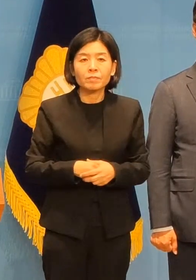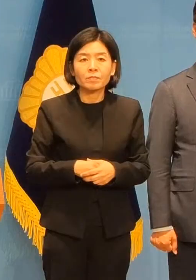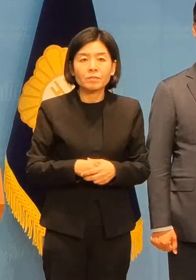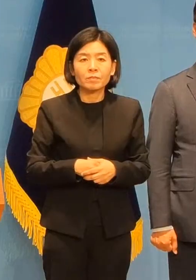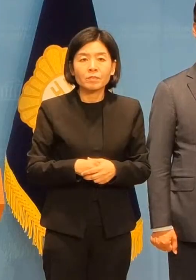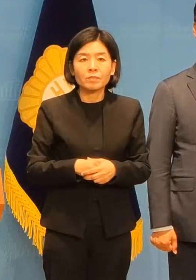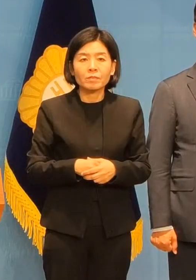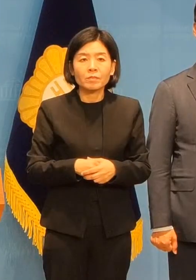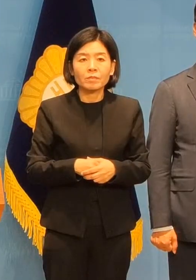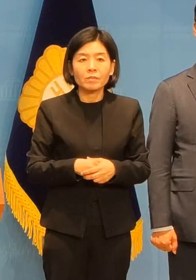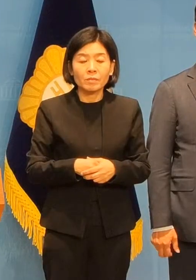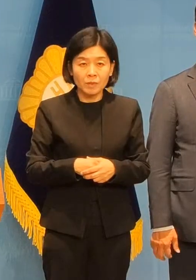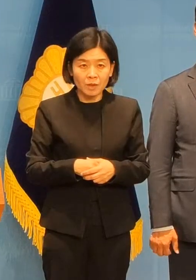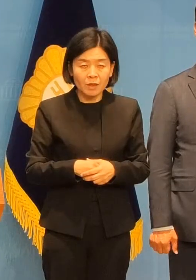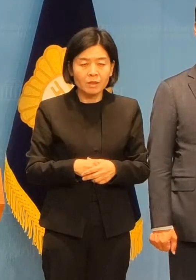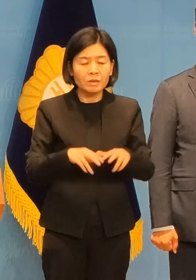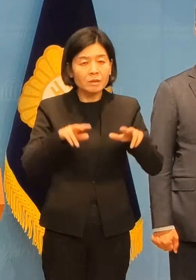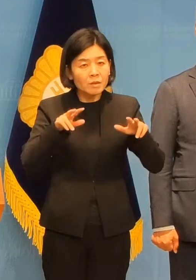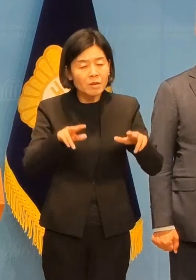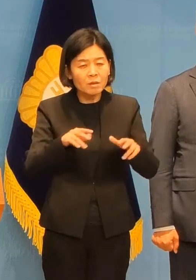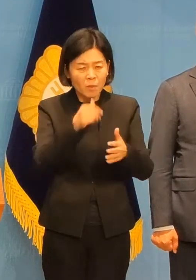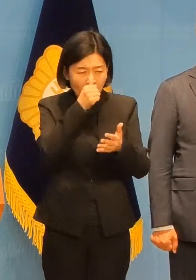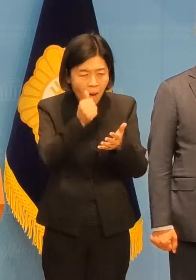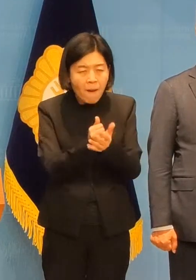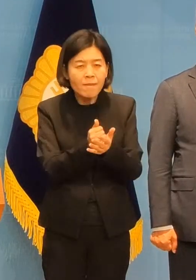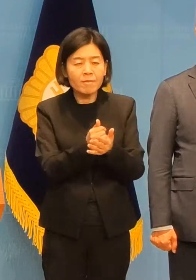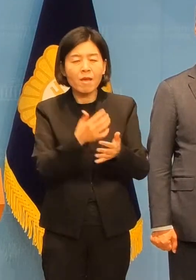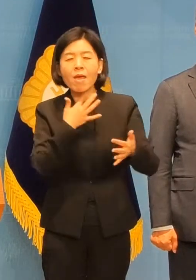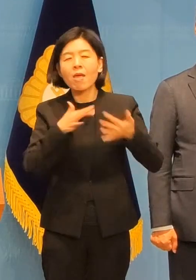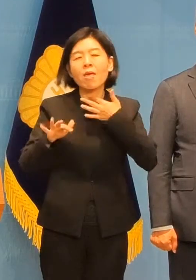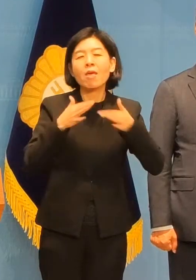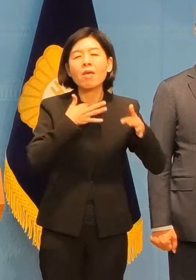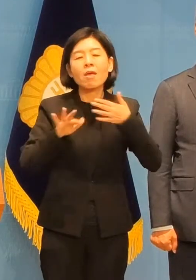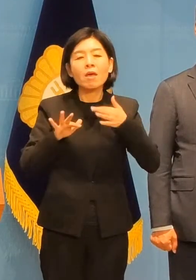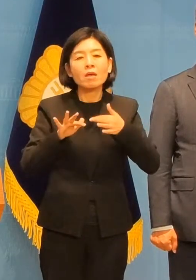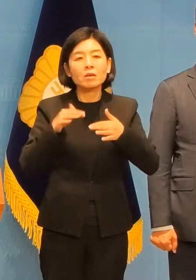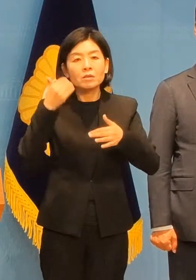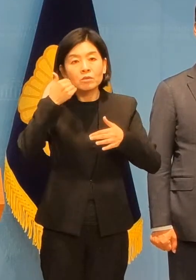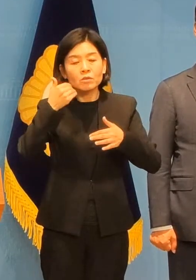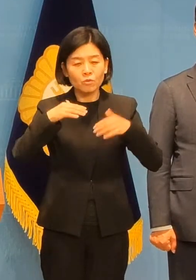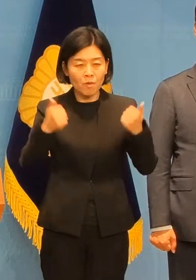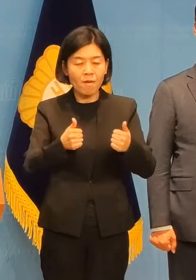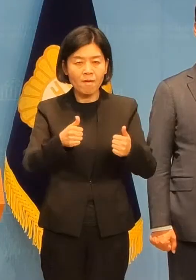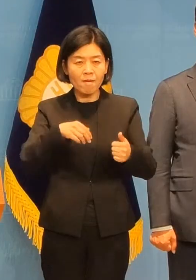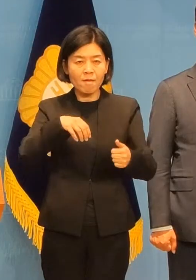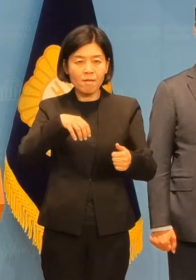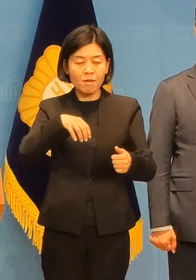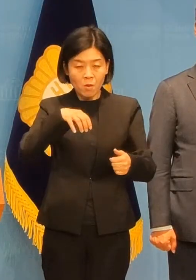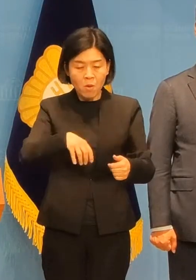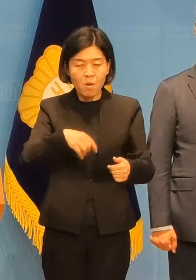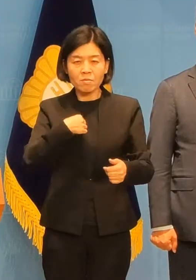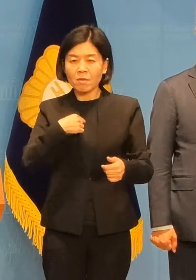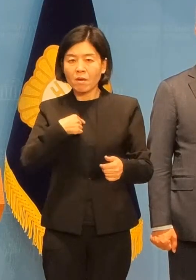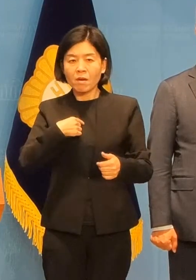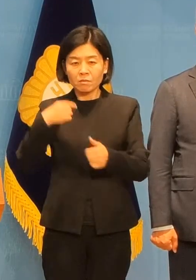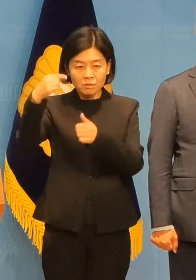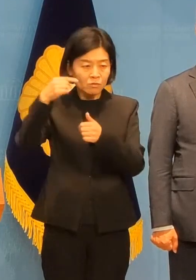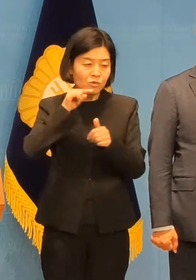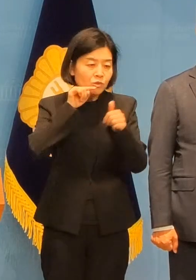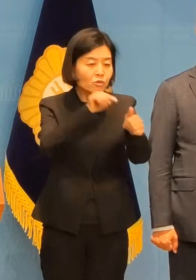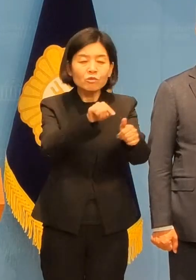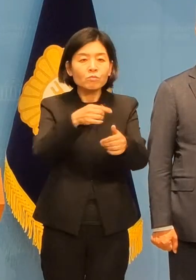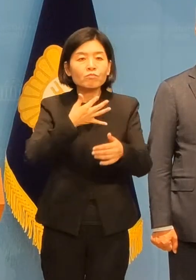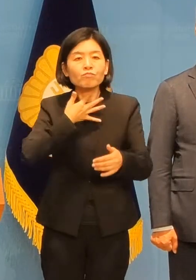한편 이와 관련해서 계속 범죄 행위를 부인하고 있고 국회에서 자신은 이와 관련한 지시를 한